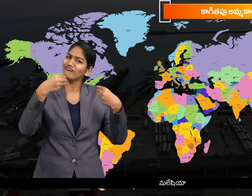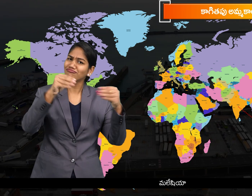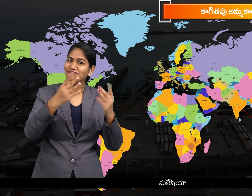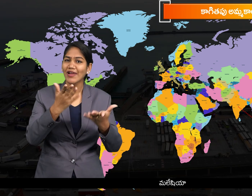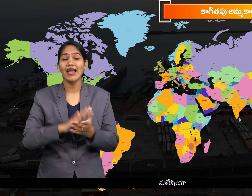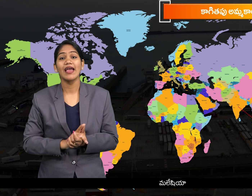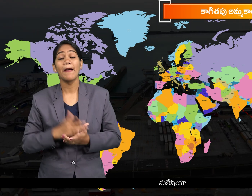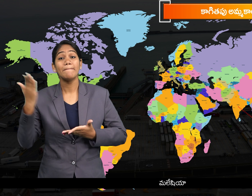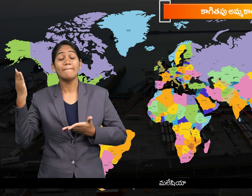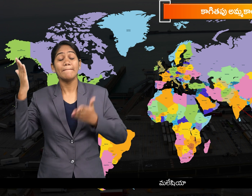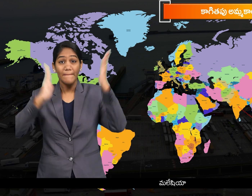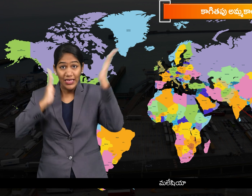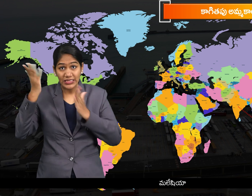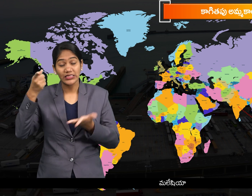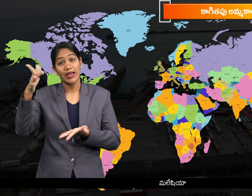మలేషియా,